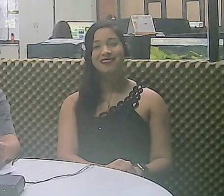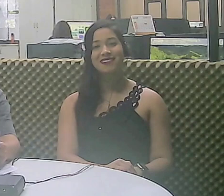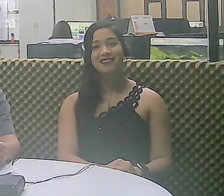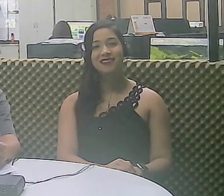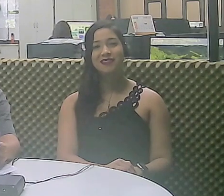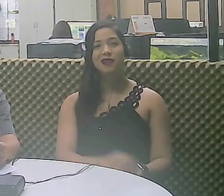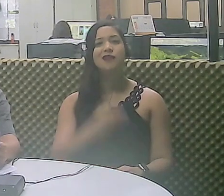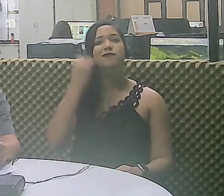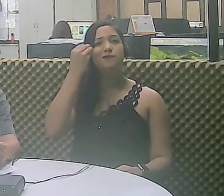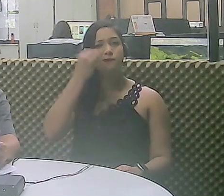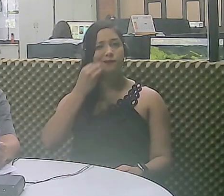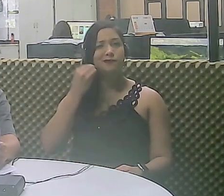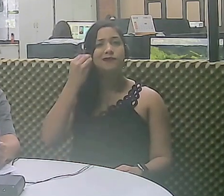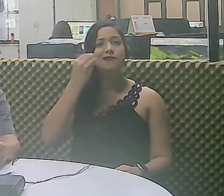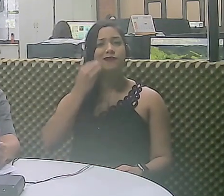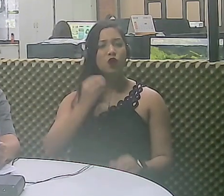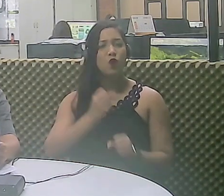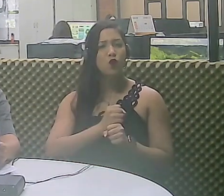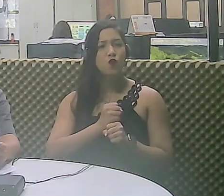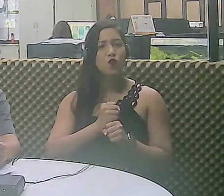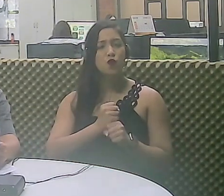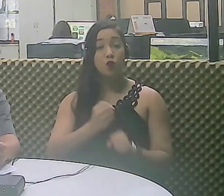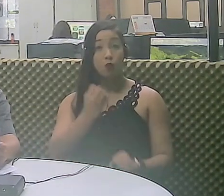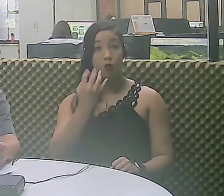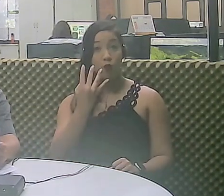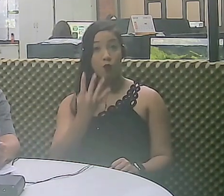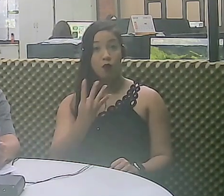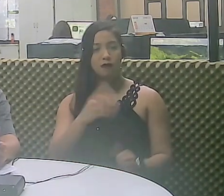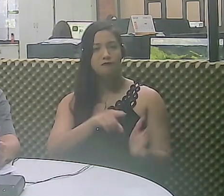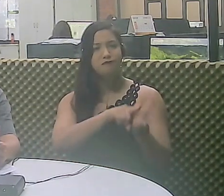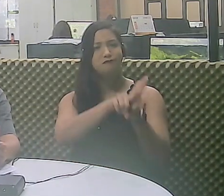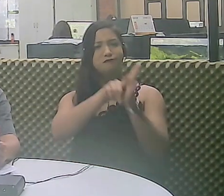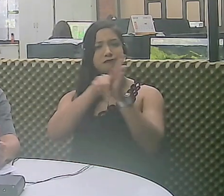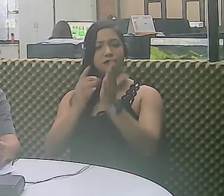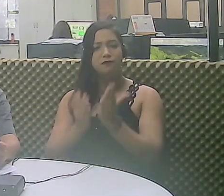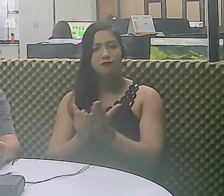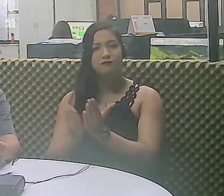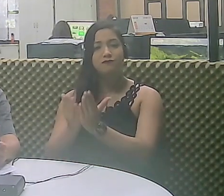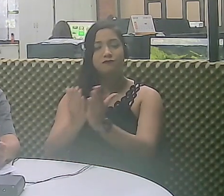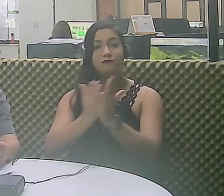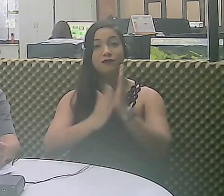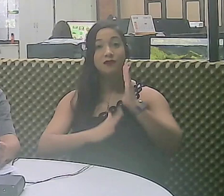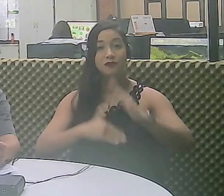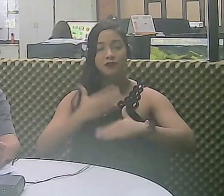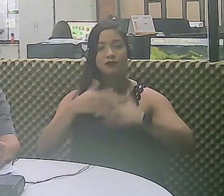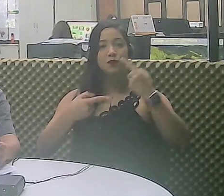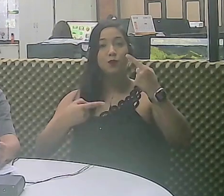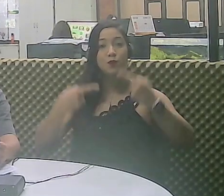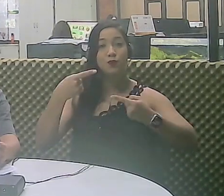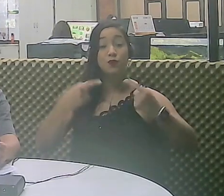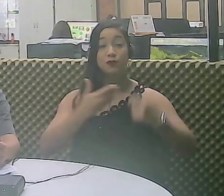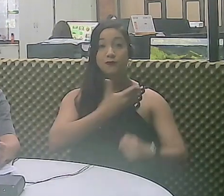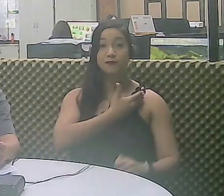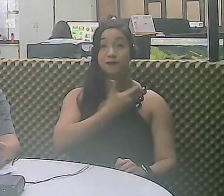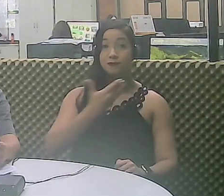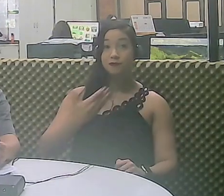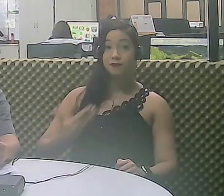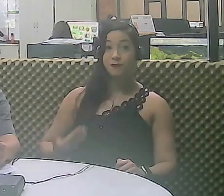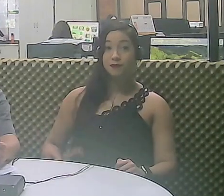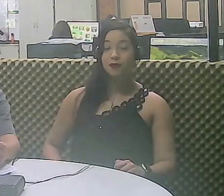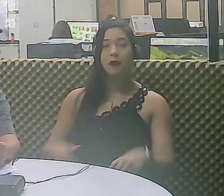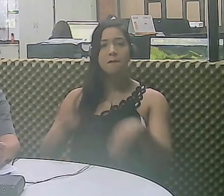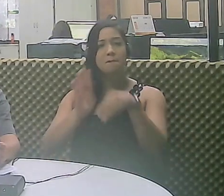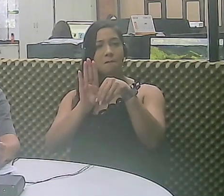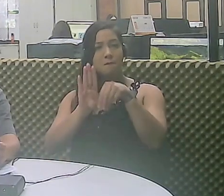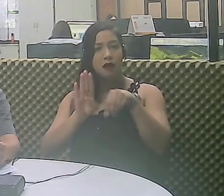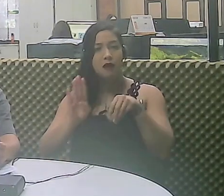Com a experiência adquirida nos últimos 4 anos nas pesquisas e no desenvolvimento de políticas públicas em torno do uso de pó